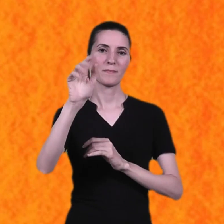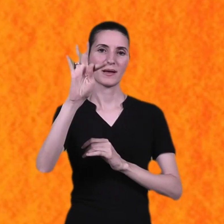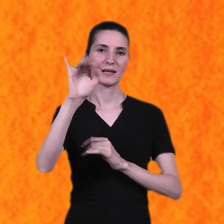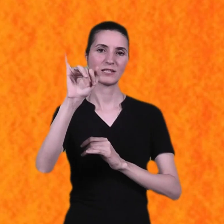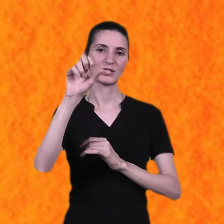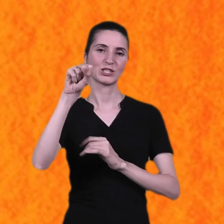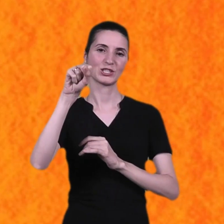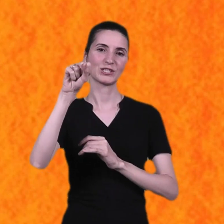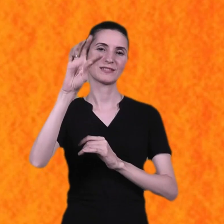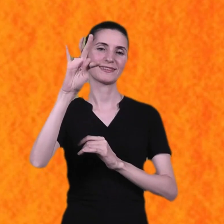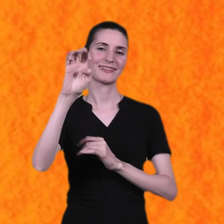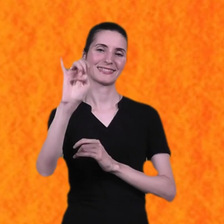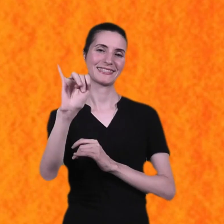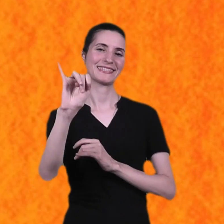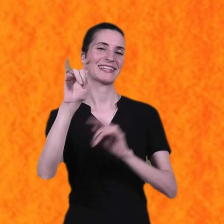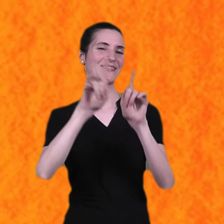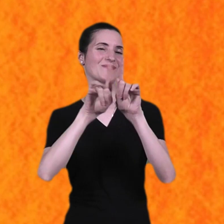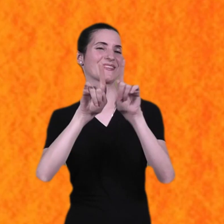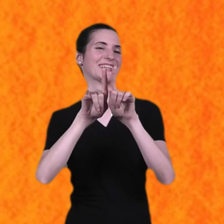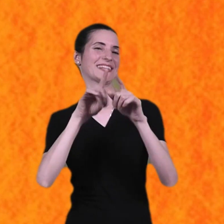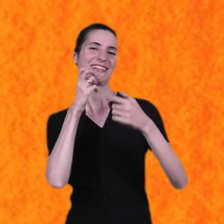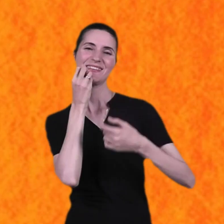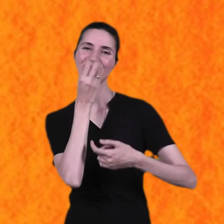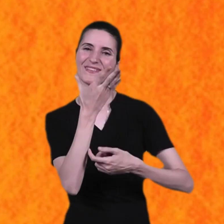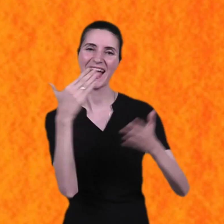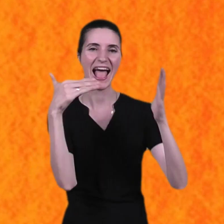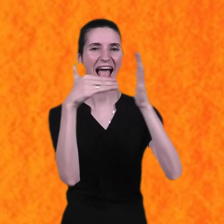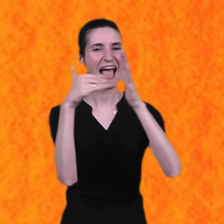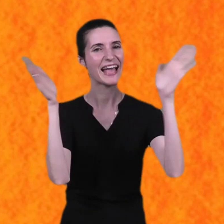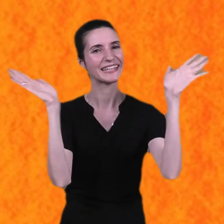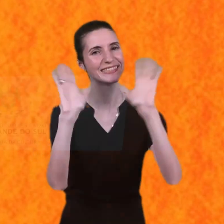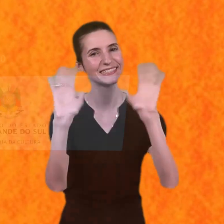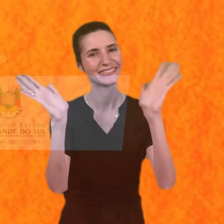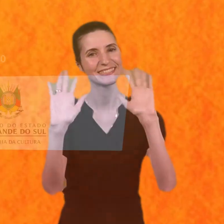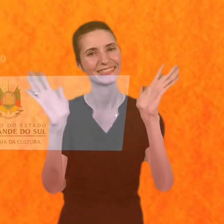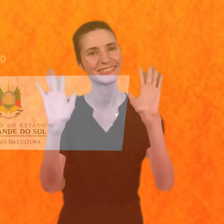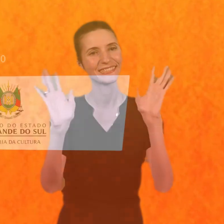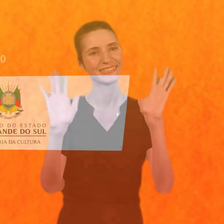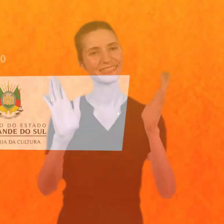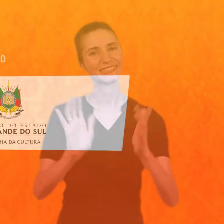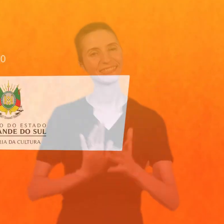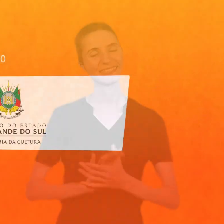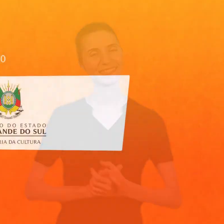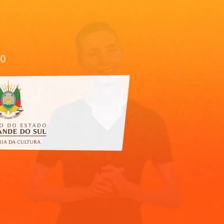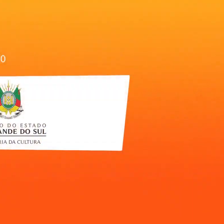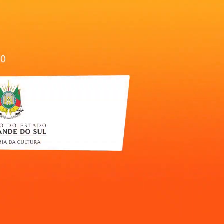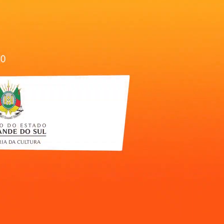e sempre à disposição. Então, pessoal, até mais. Até mais.